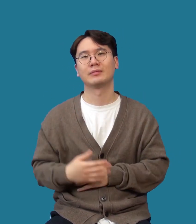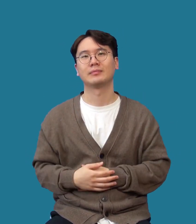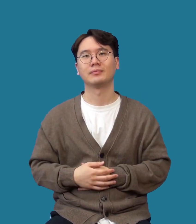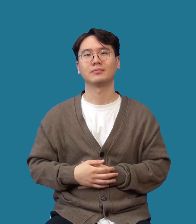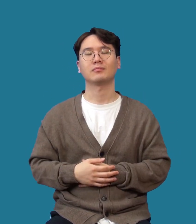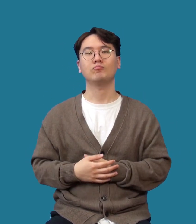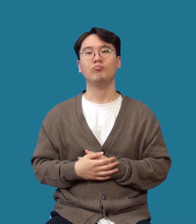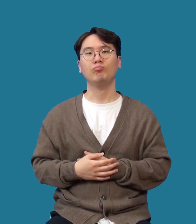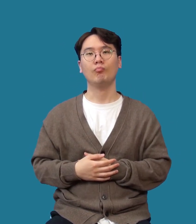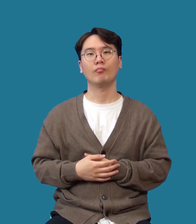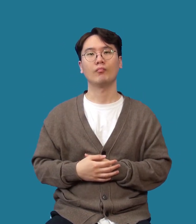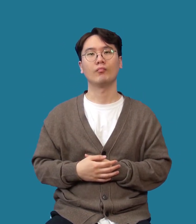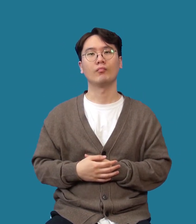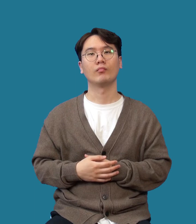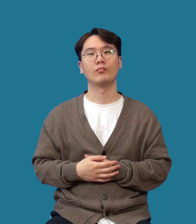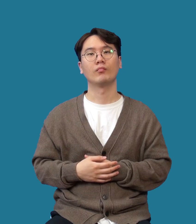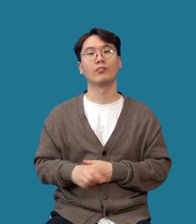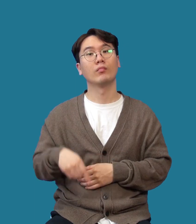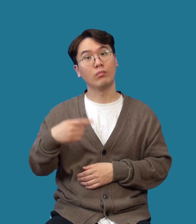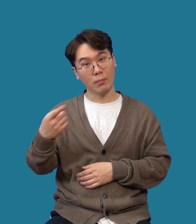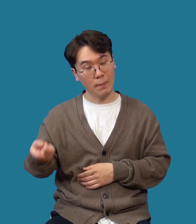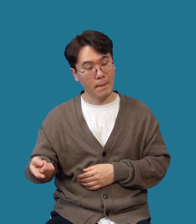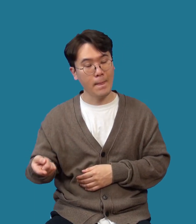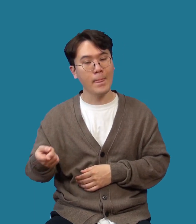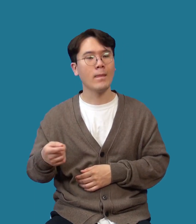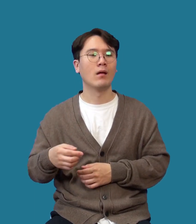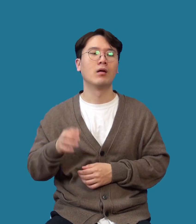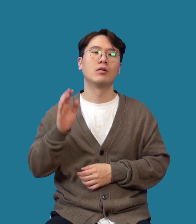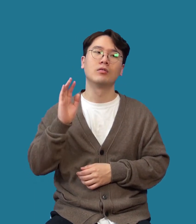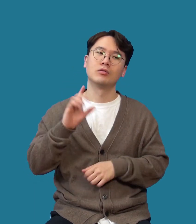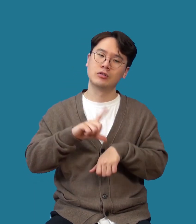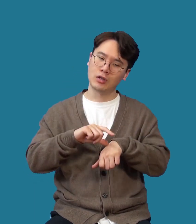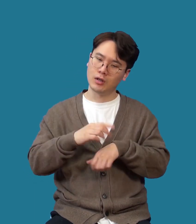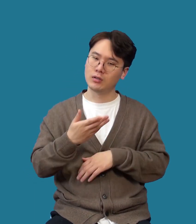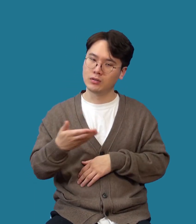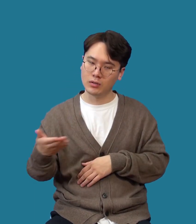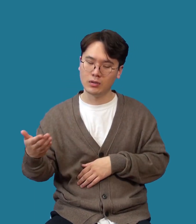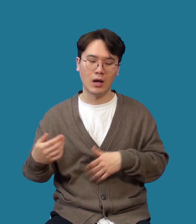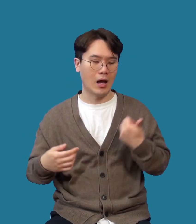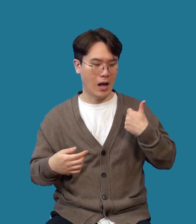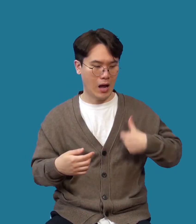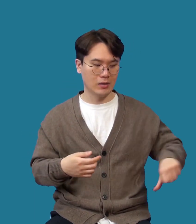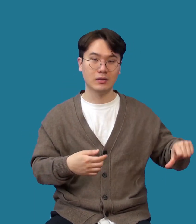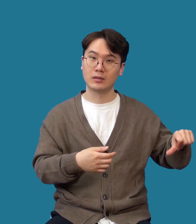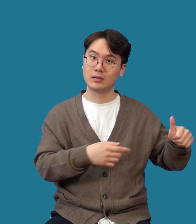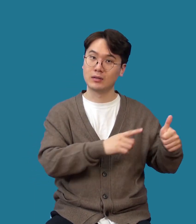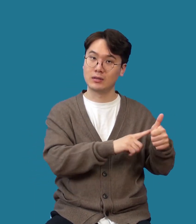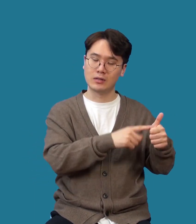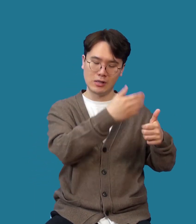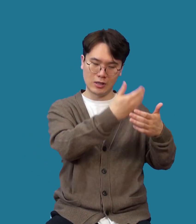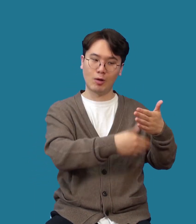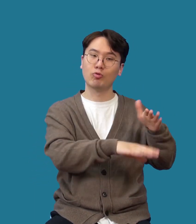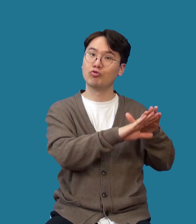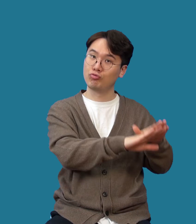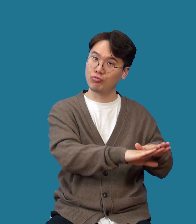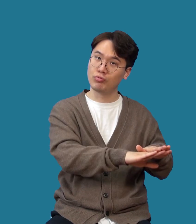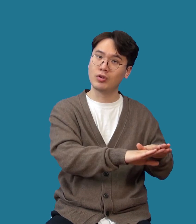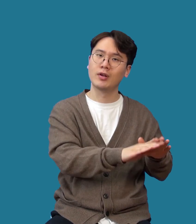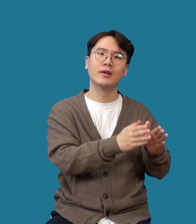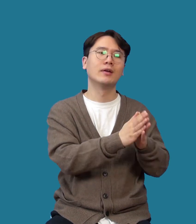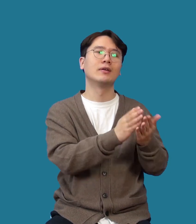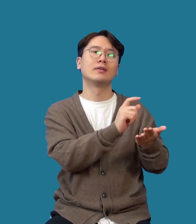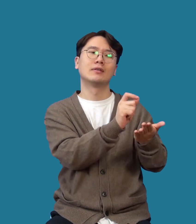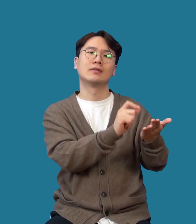그러다가 아들이 남겨놓은 일기장과 그 남겨놓은 글들을 보면서 자기가 그동안 아들에 대해서 잘 알지